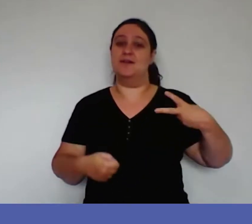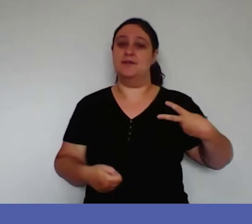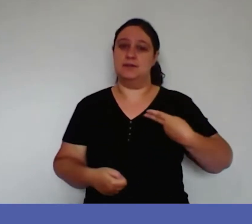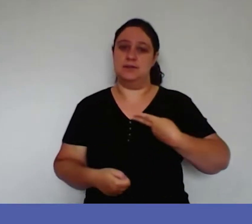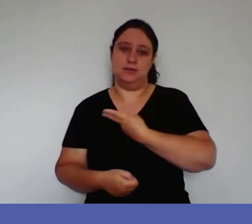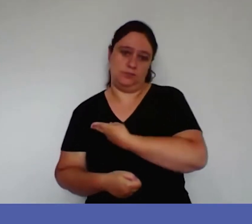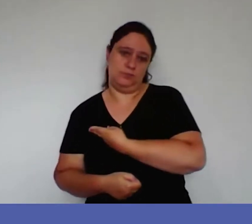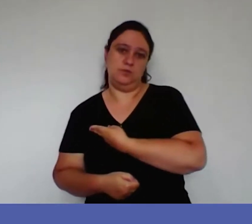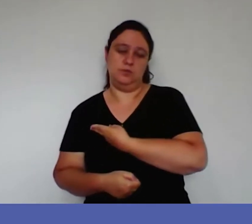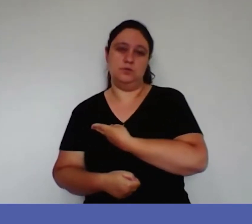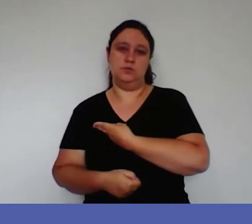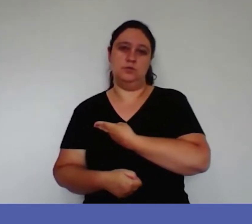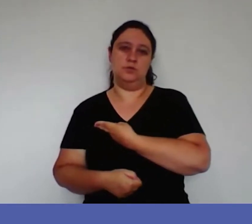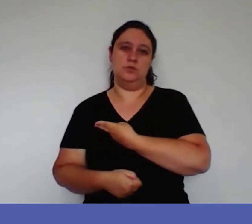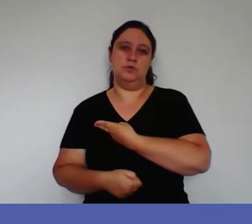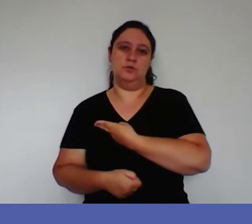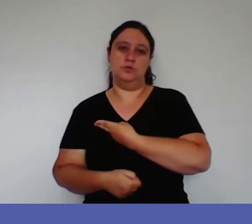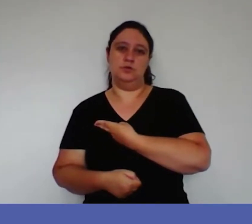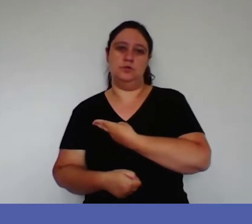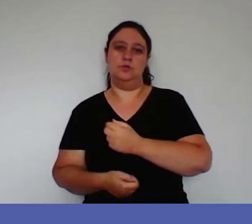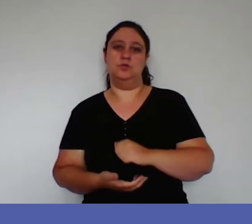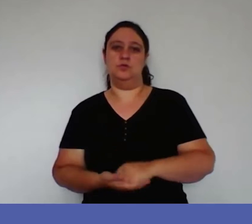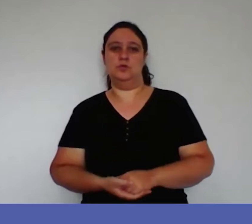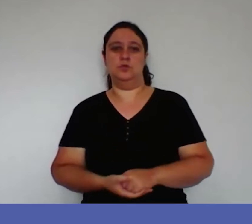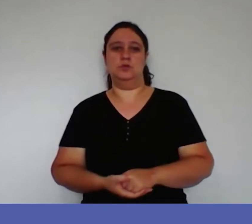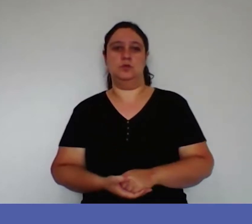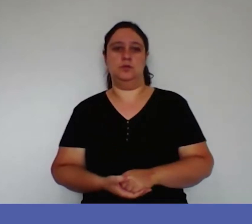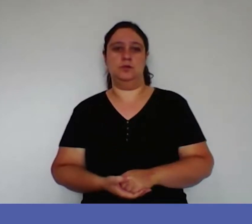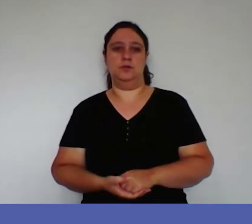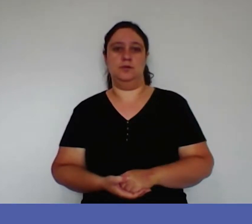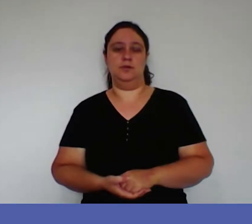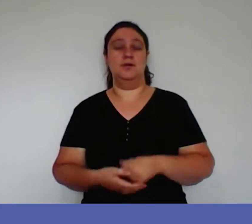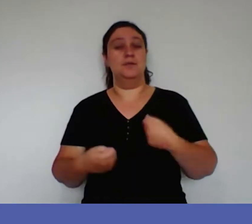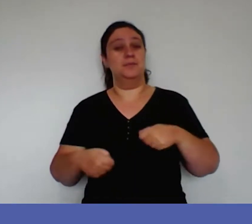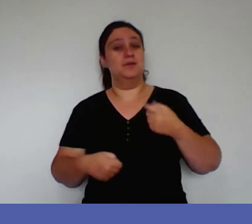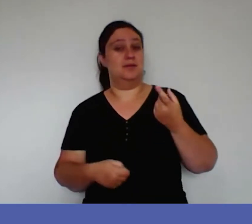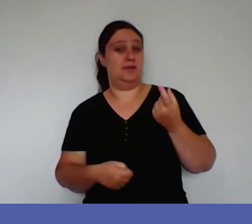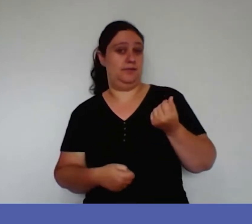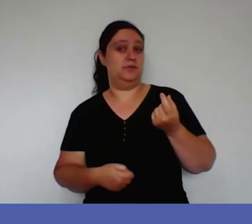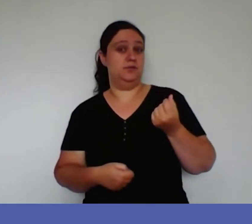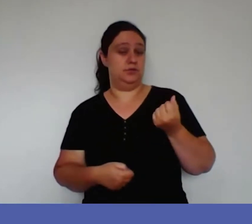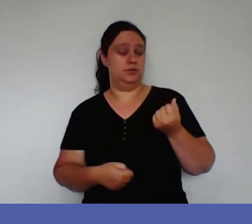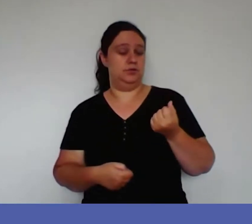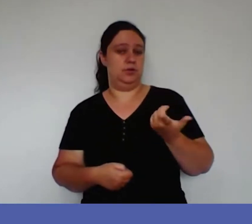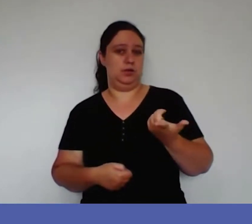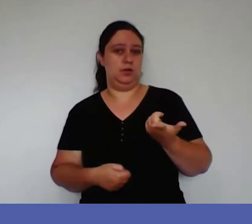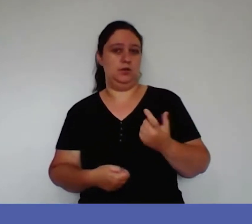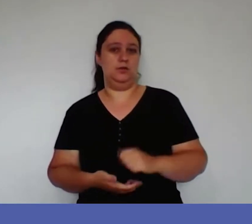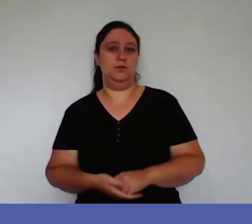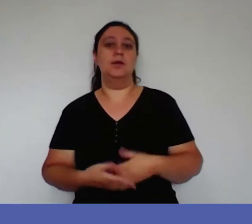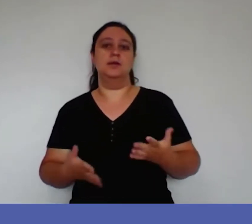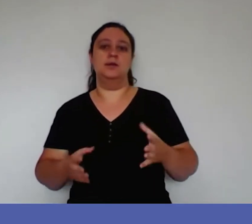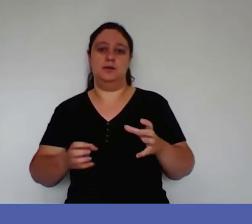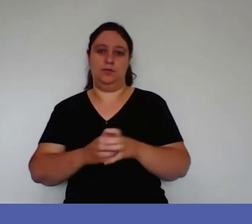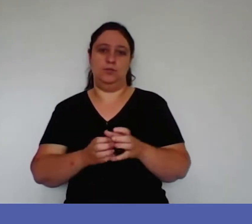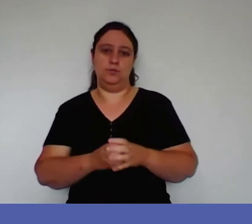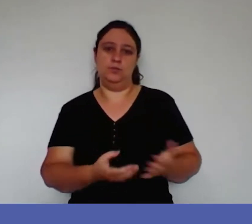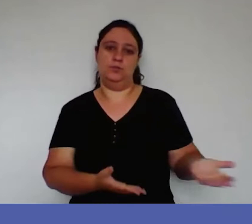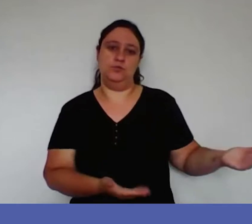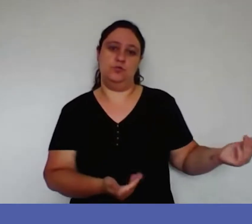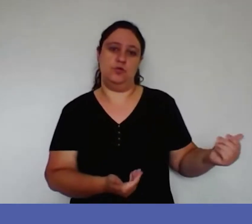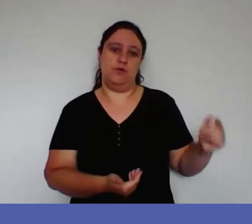uma certa necessidade financeira. Esse grupo de jovens resolveu